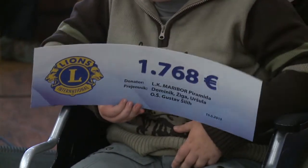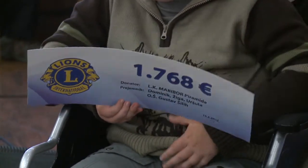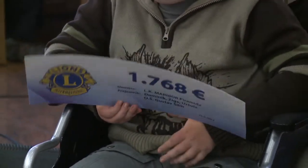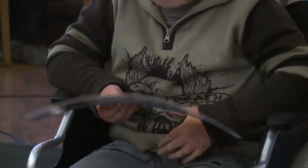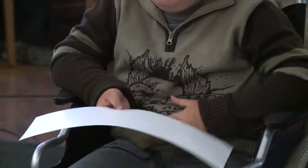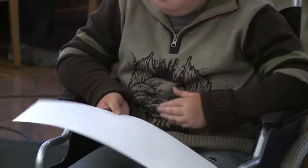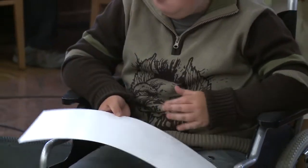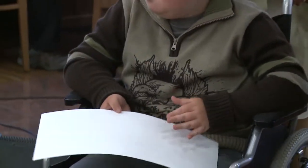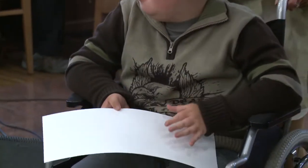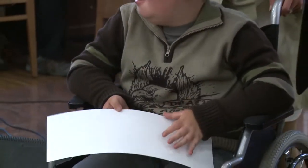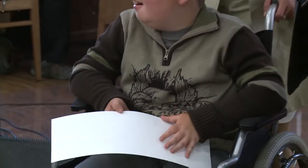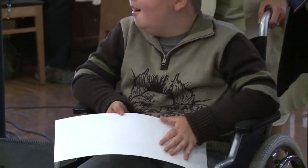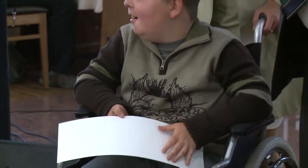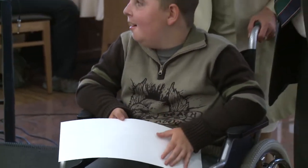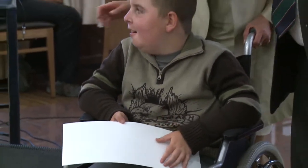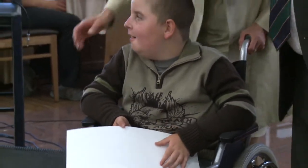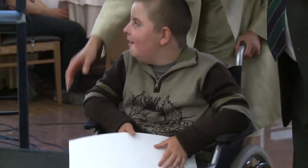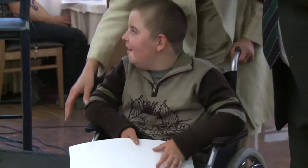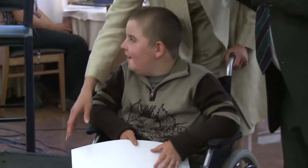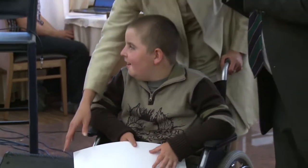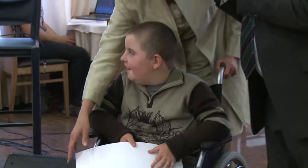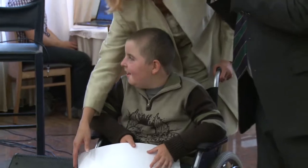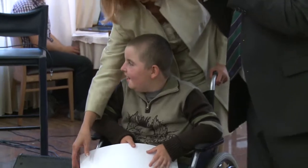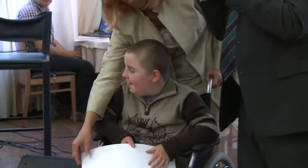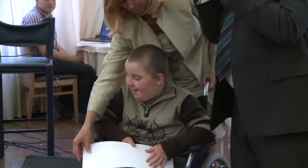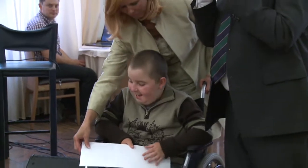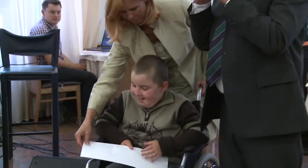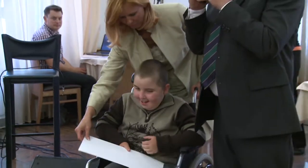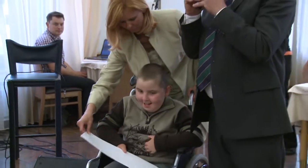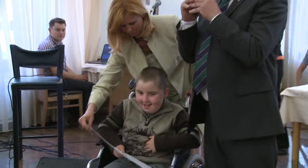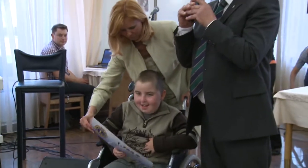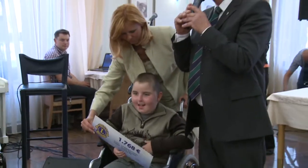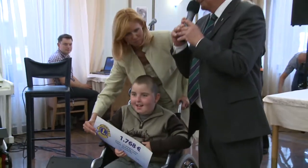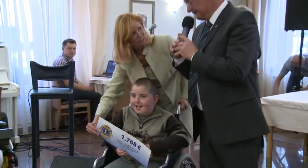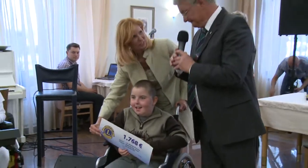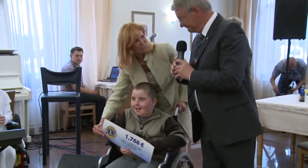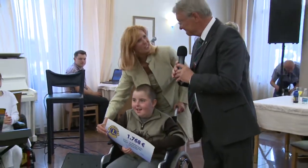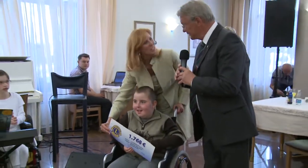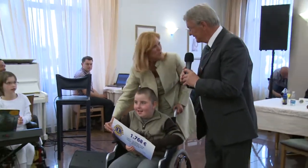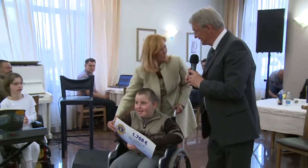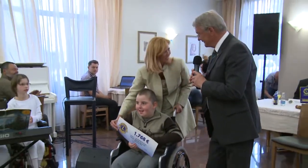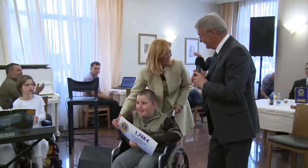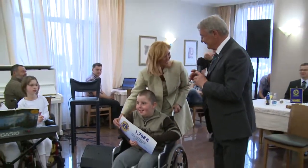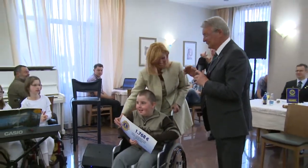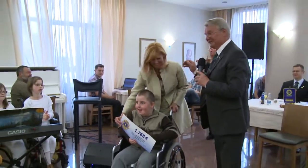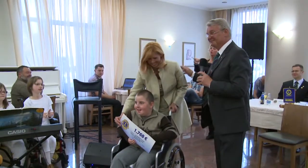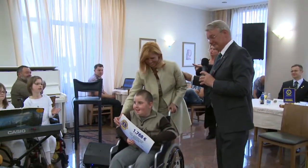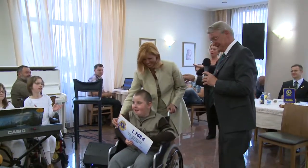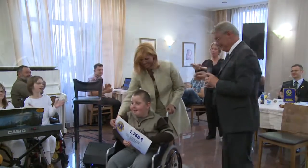Torej, Žiga je v imenu vseh treh prejel ta ček, upam, da jim bojo naprave služile. Najlepša